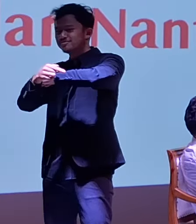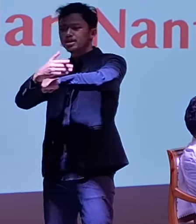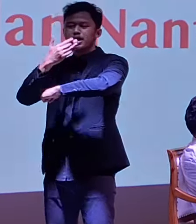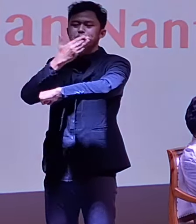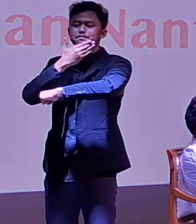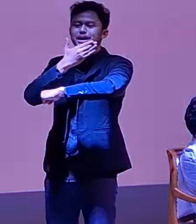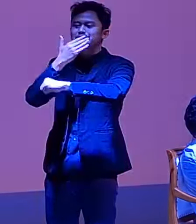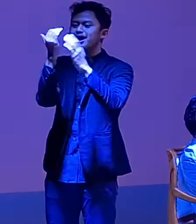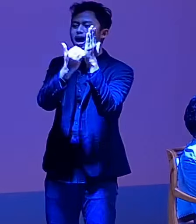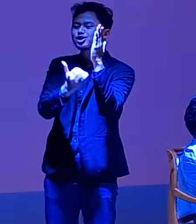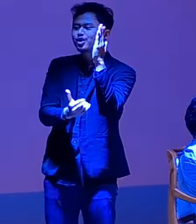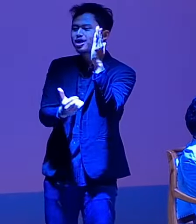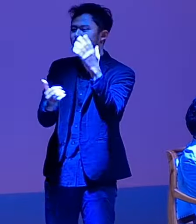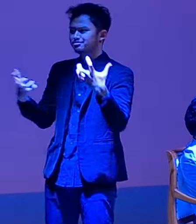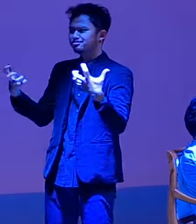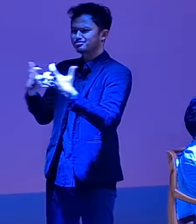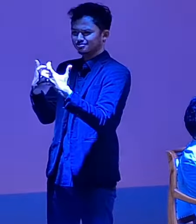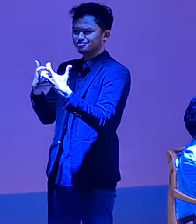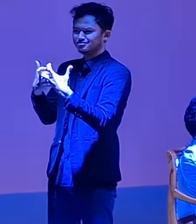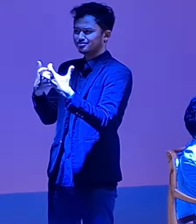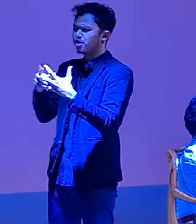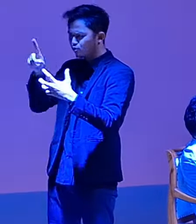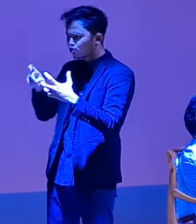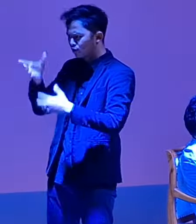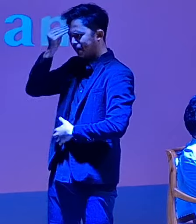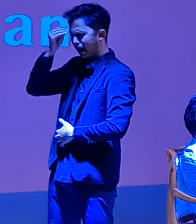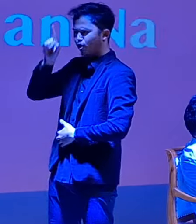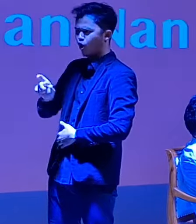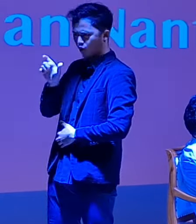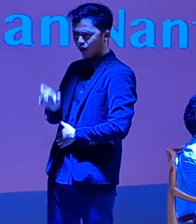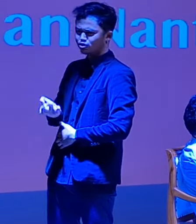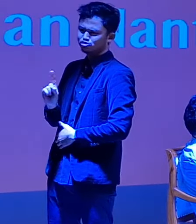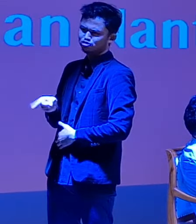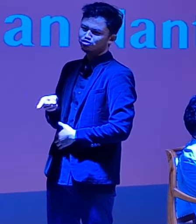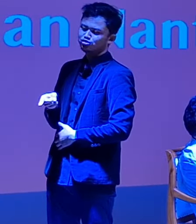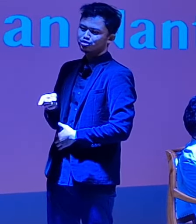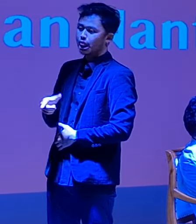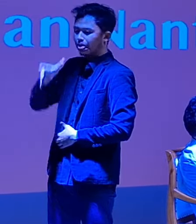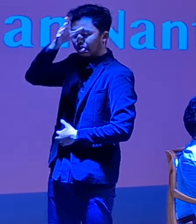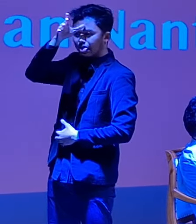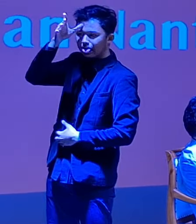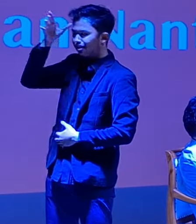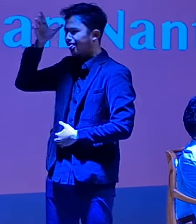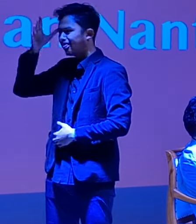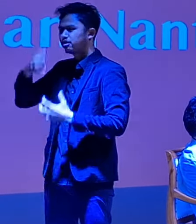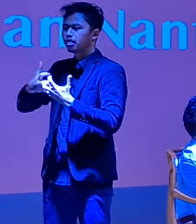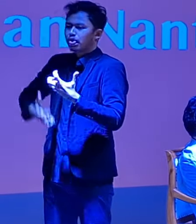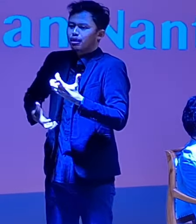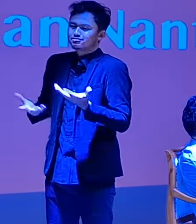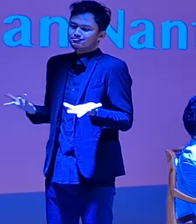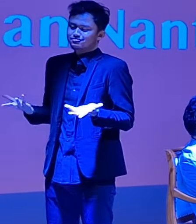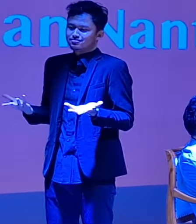regulasi. Yeah. Karena itu beda. Lalu pas saya masuk, kemudian ada Frankfurt Book Fair.